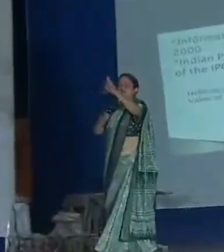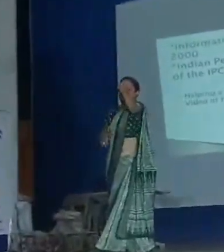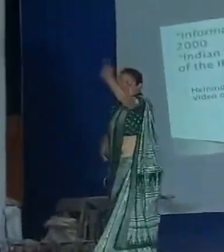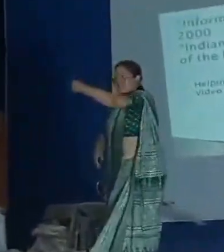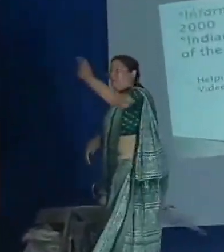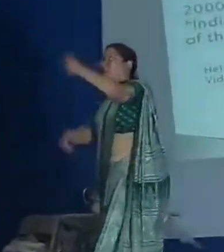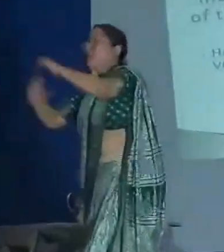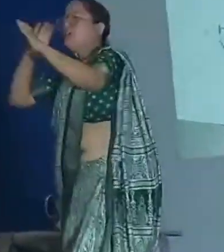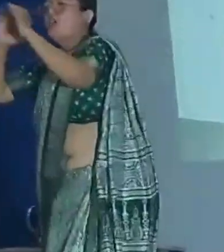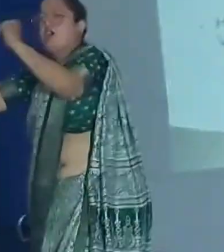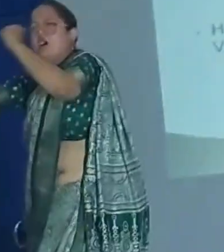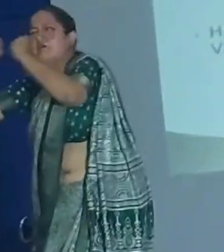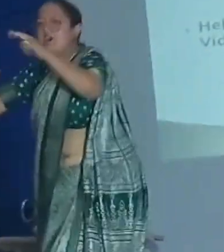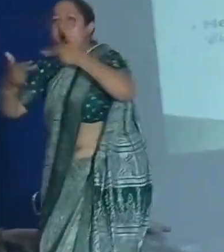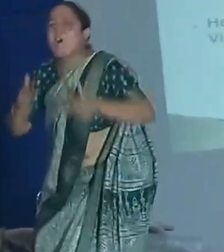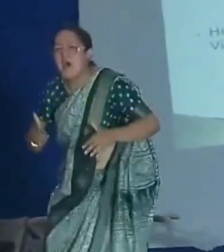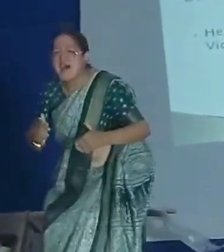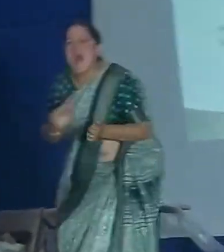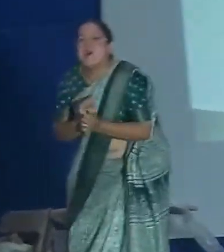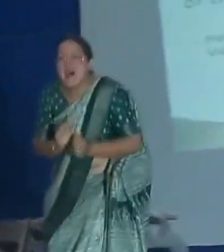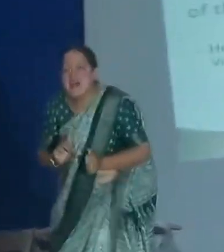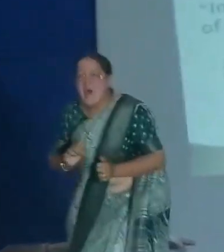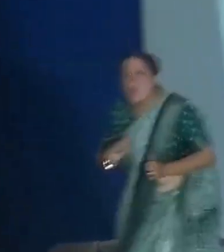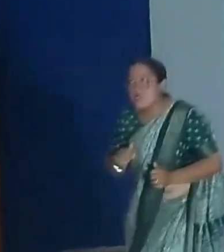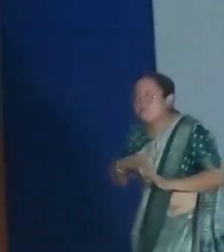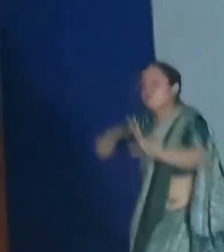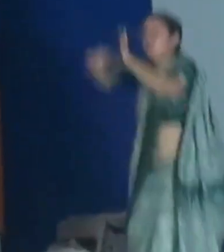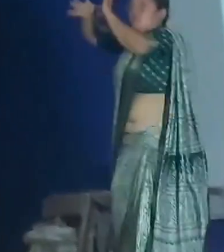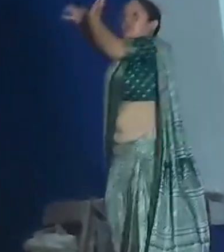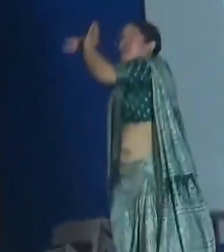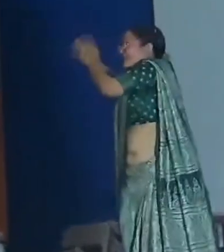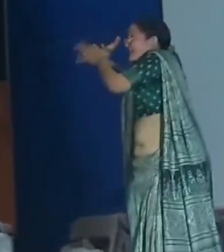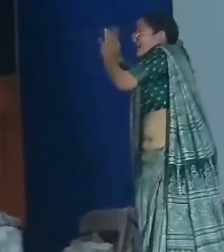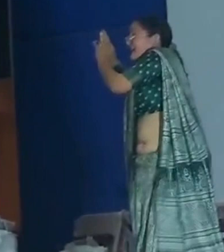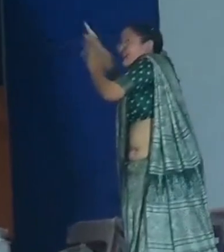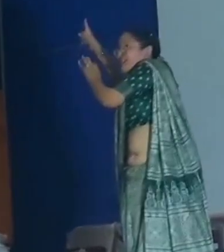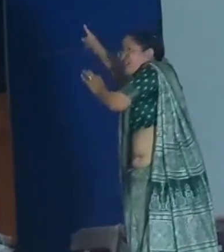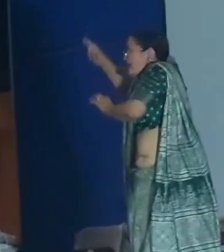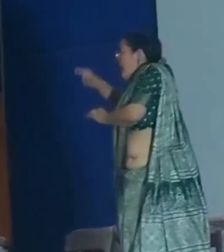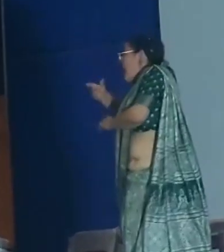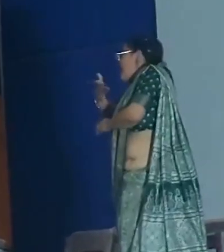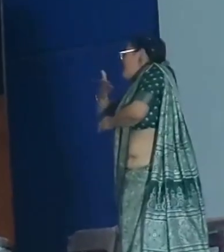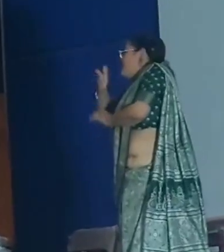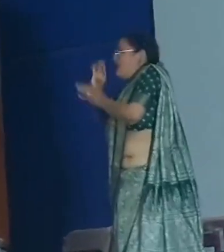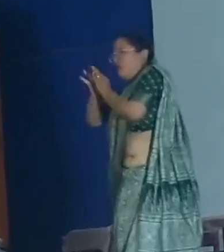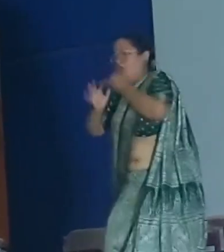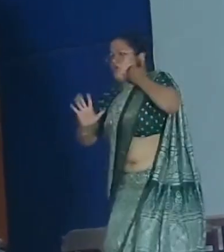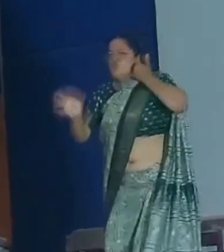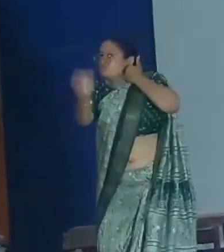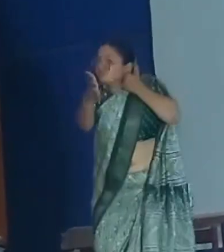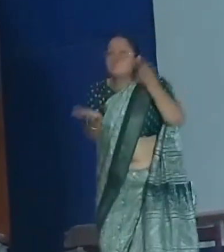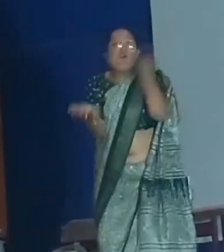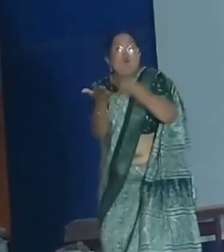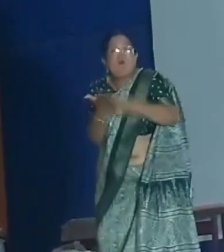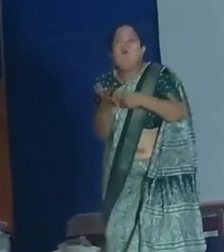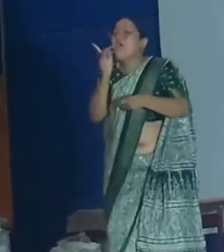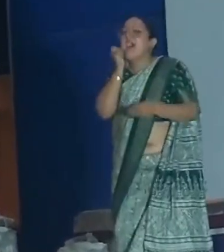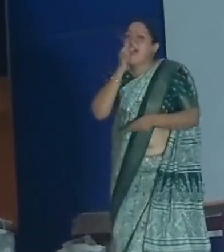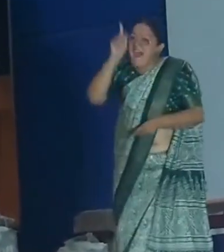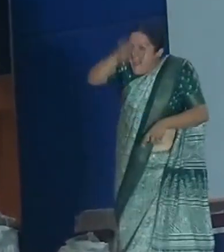पे वुमेन टीम थी, तो मैंने उन महिलाओं को बोला कि प्लीज आ जाएगा, तो वो बार बार ही कहना है कि मतलब वो जो इंटरप्रेटर उनके जो नोन में, वो कह रहे कि नहीं ऐसा ऐसा